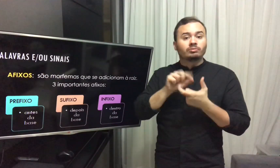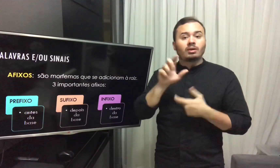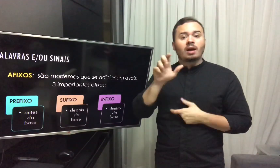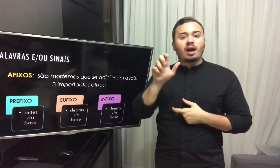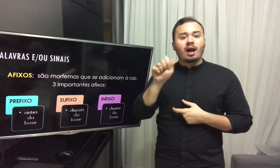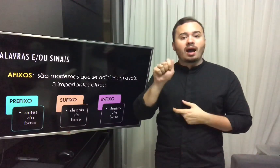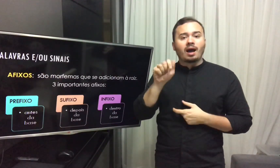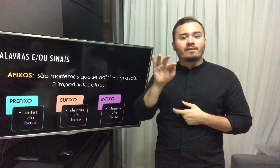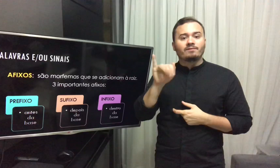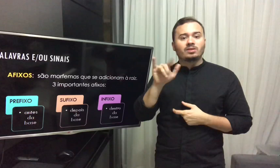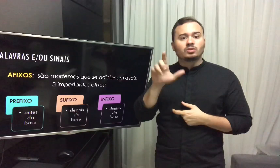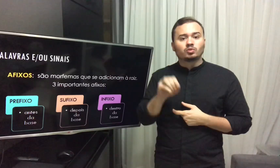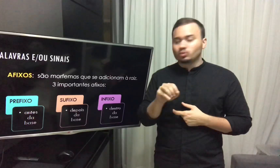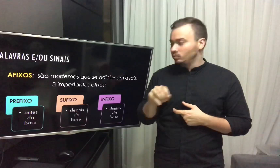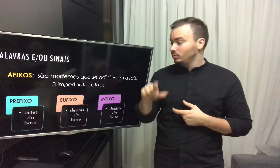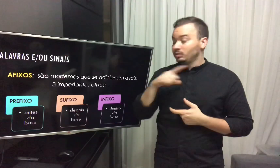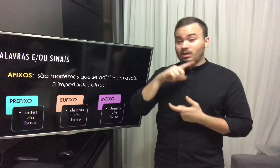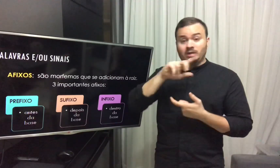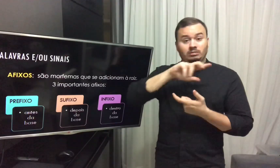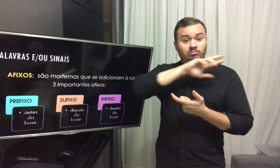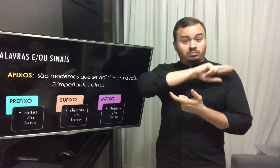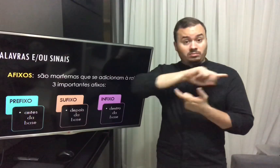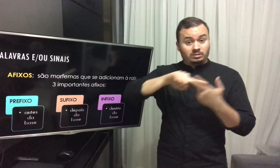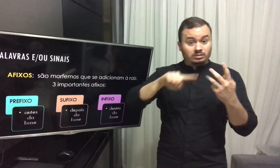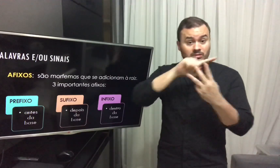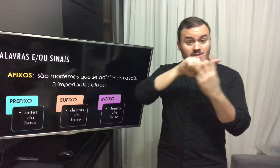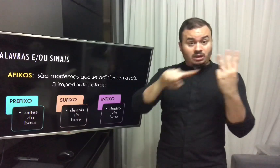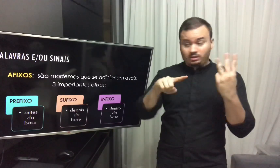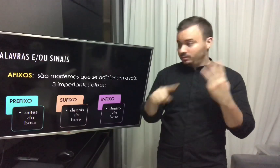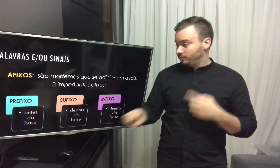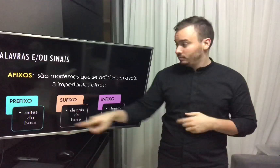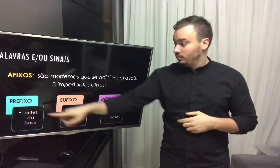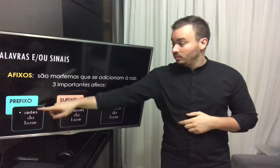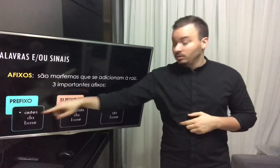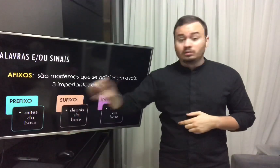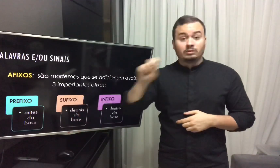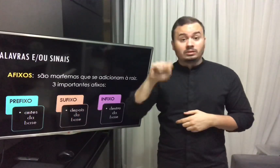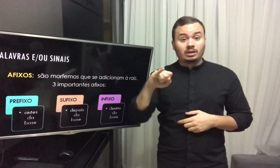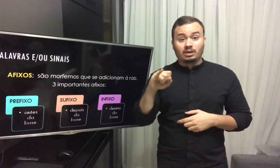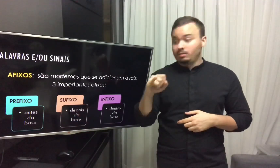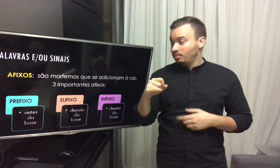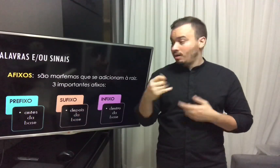Então, é importante também discutir um pouco sobre os afixos. Temos 3 tipos